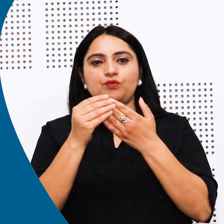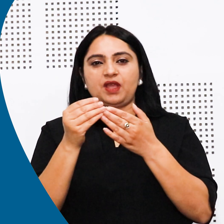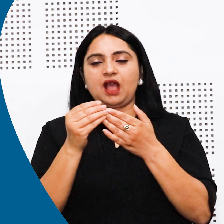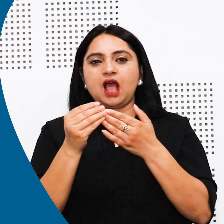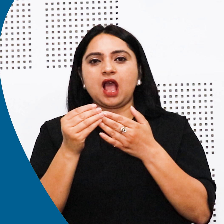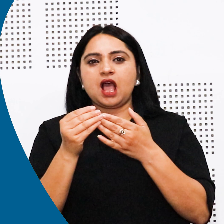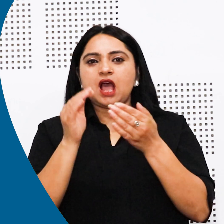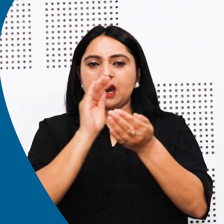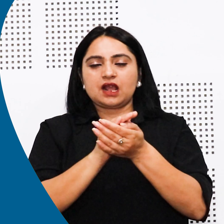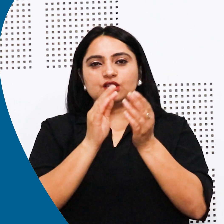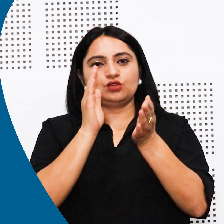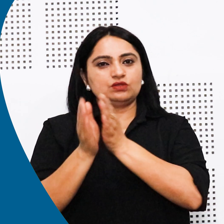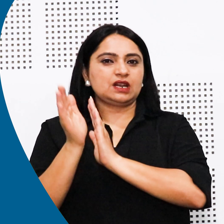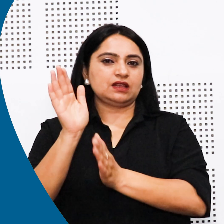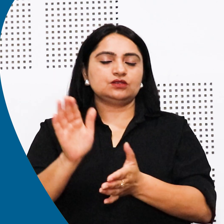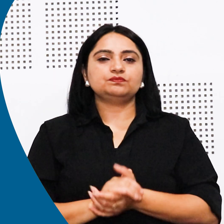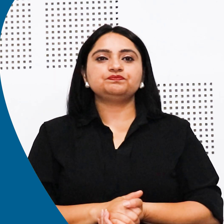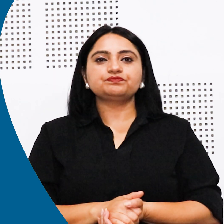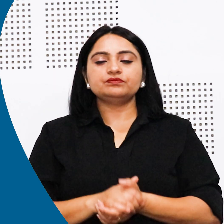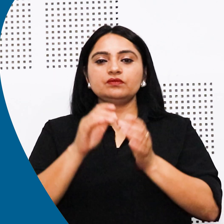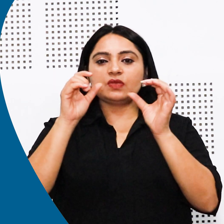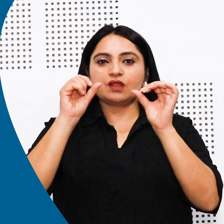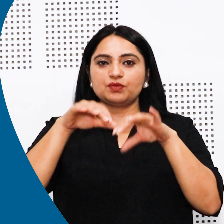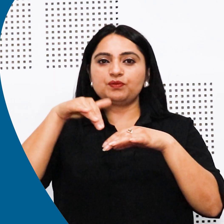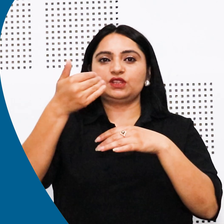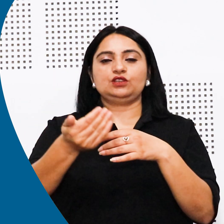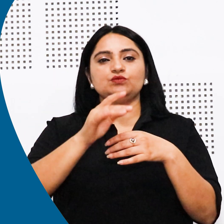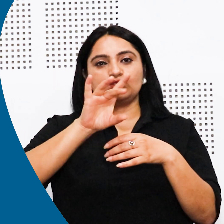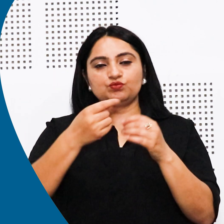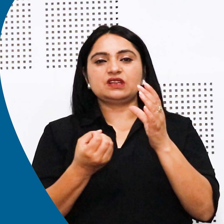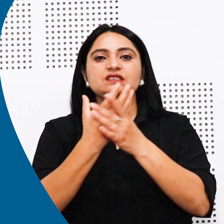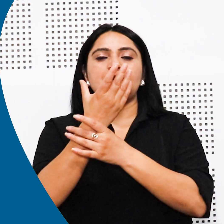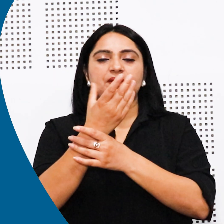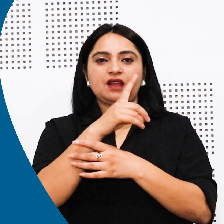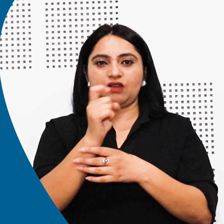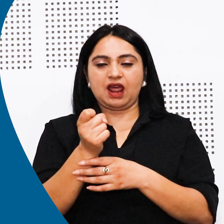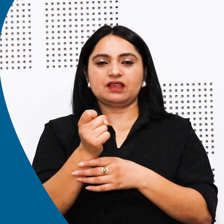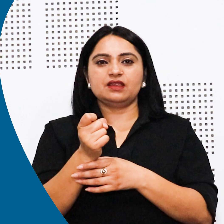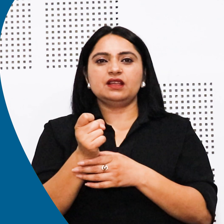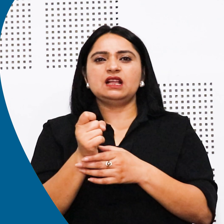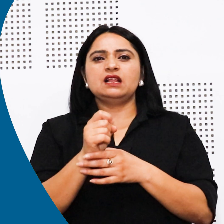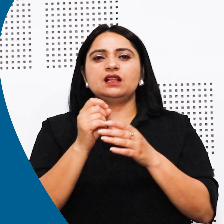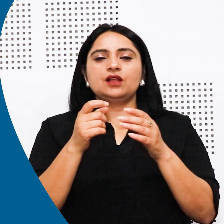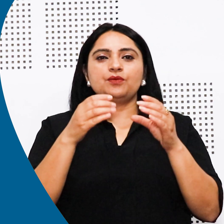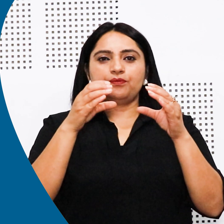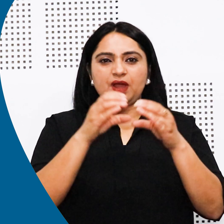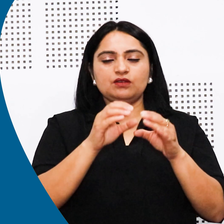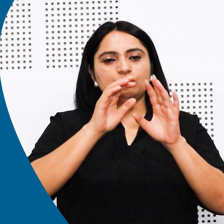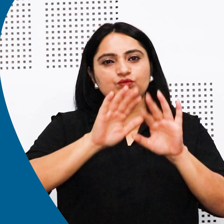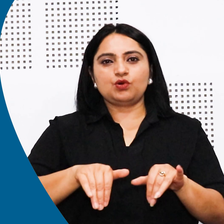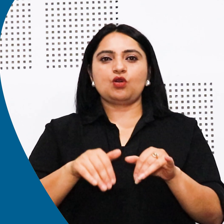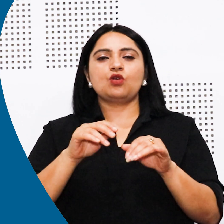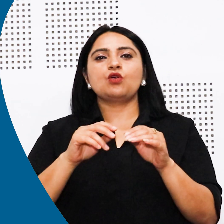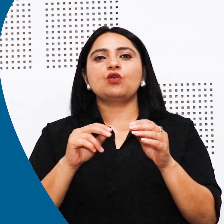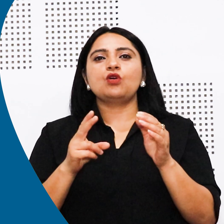विनियोजन गर्ने हाम्रो योजना अथवा सोच छ। विपद पछिको पुनर्स्थापना र आश्रयका लागि पालिकाले छुट्टै भौतिक संरचना भने बनाएको